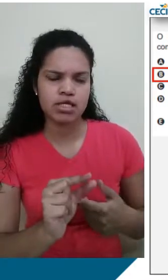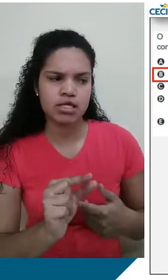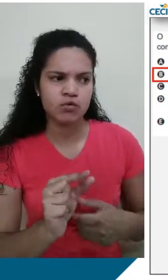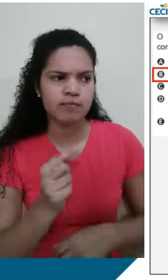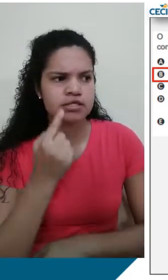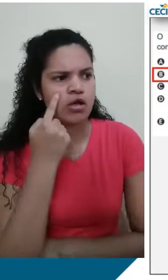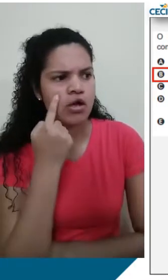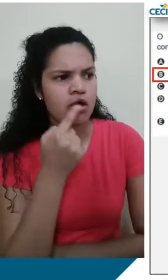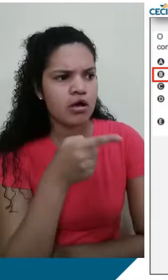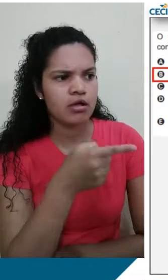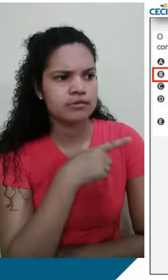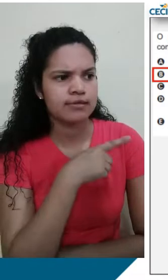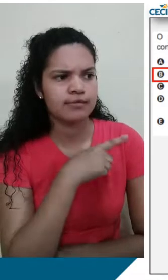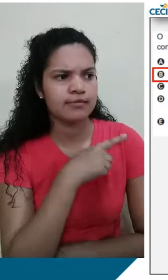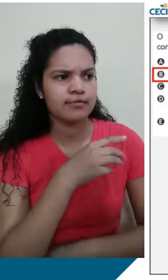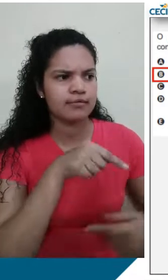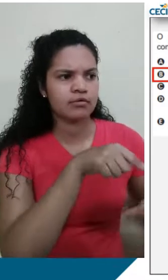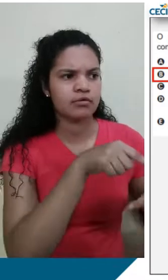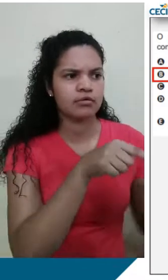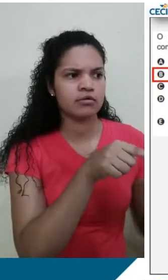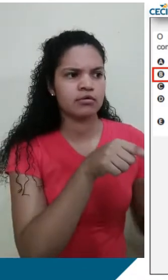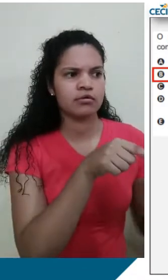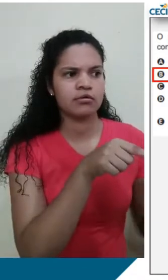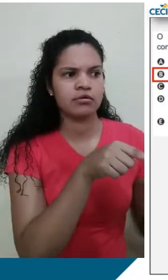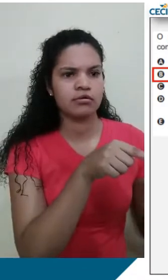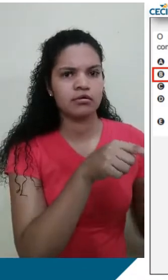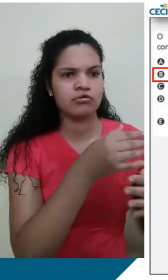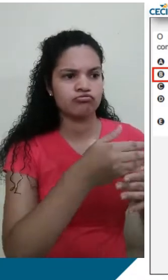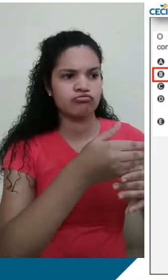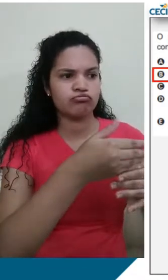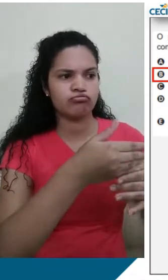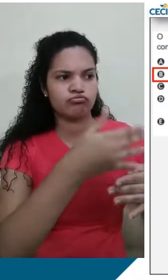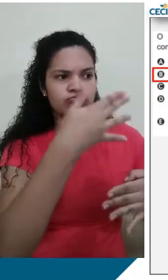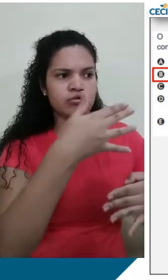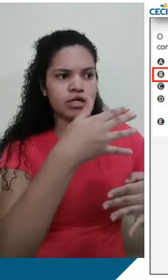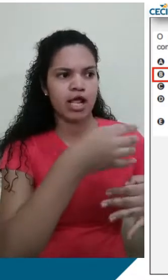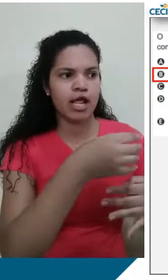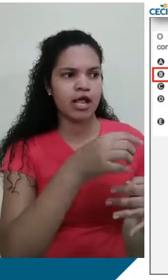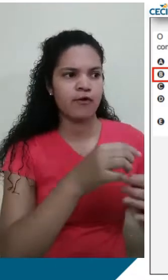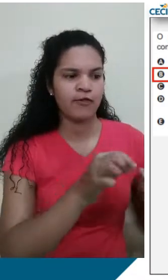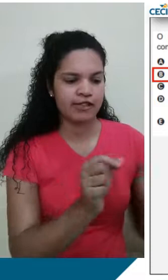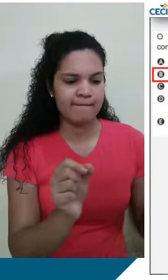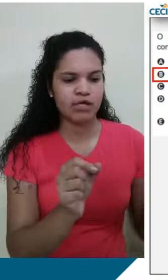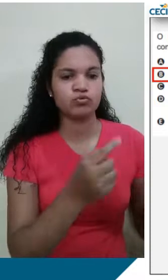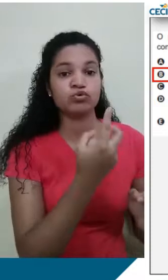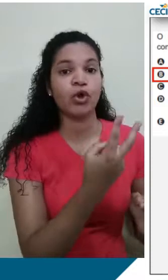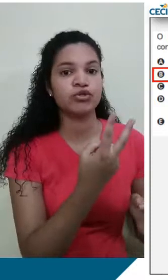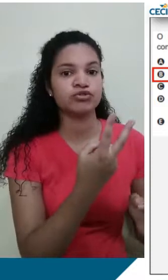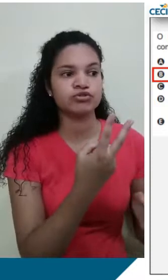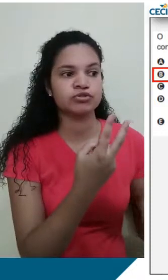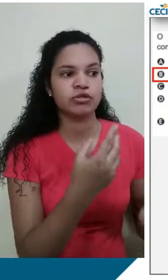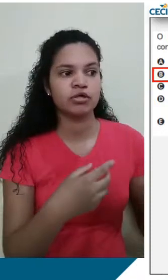observar que em áreas com tela, os animais medem 2 centímetros em média. E em áreas sem tela,